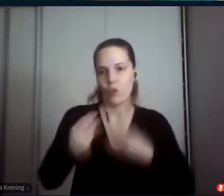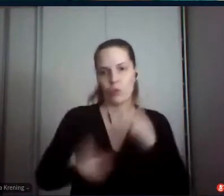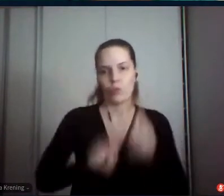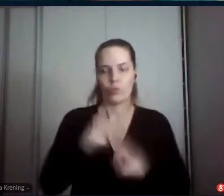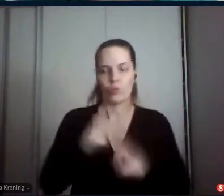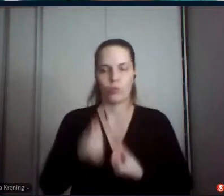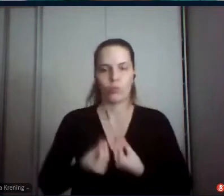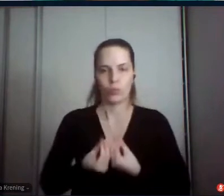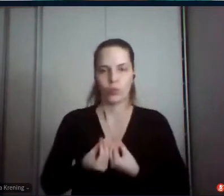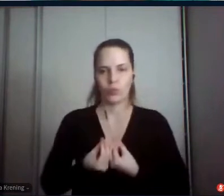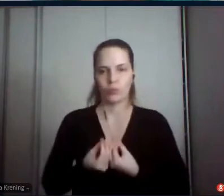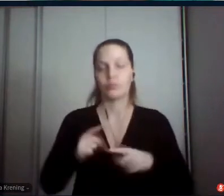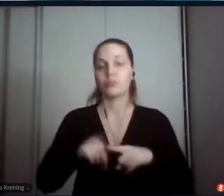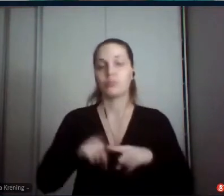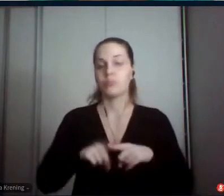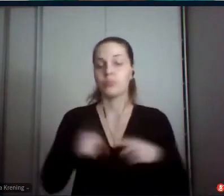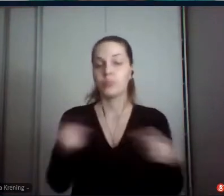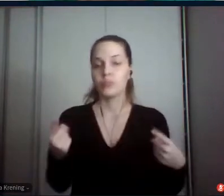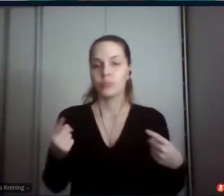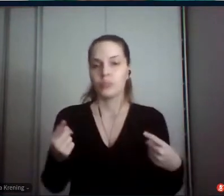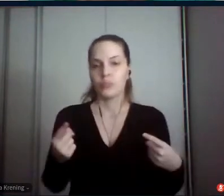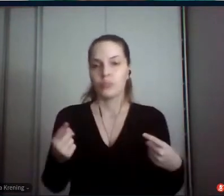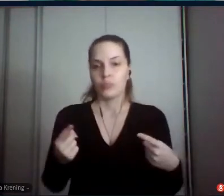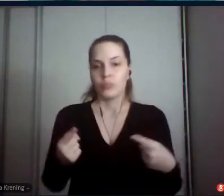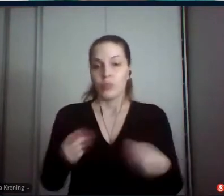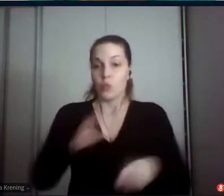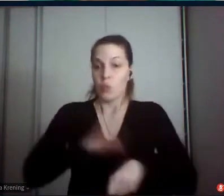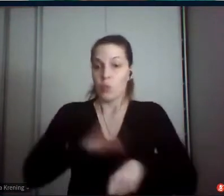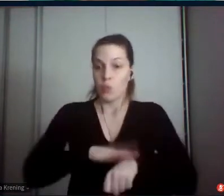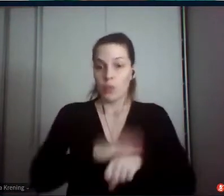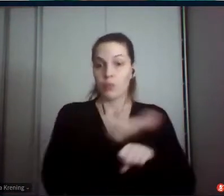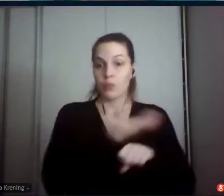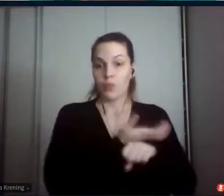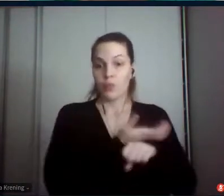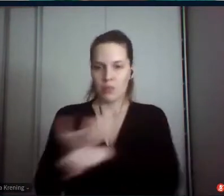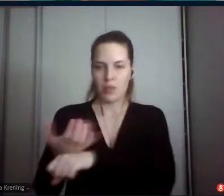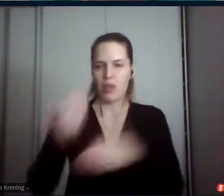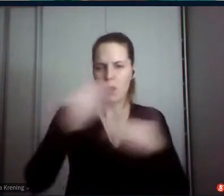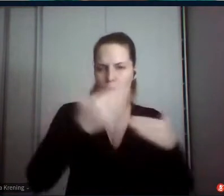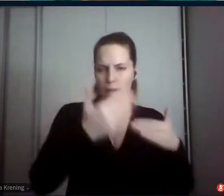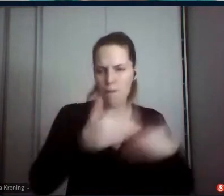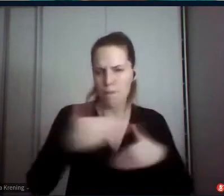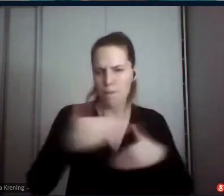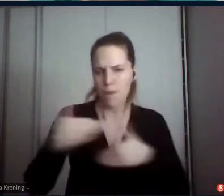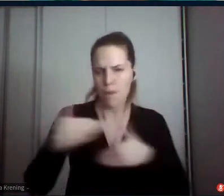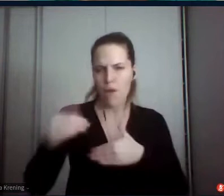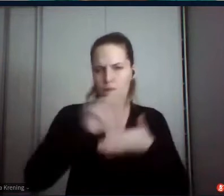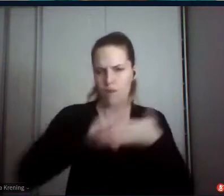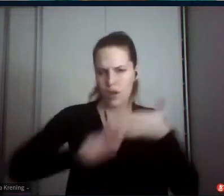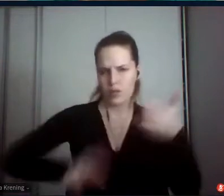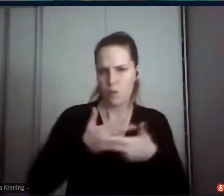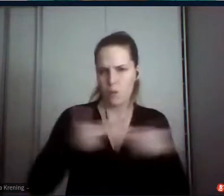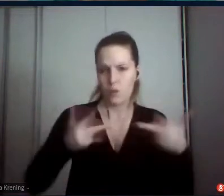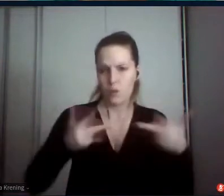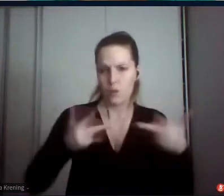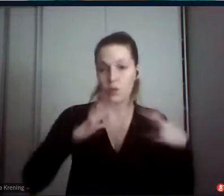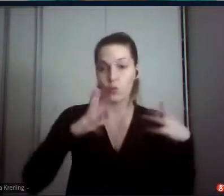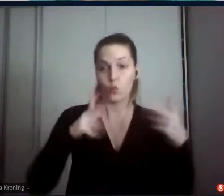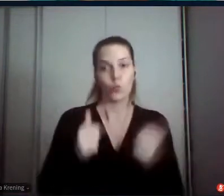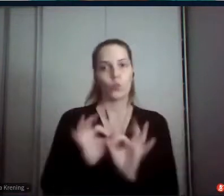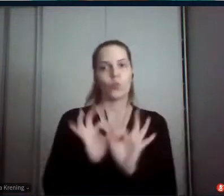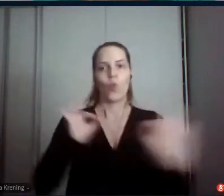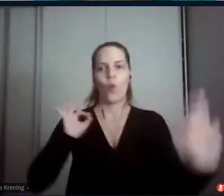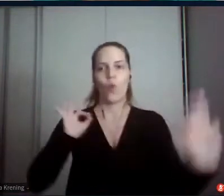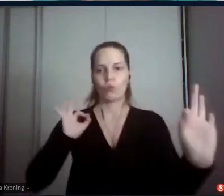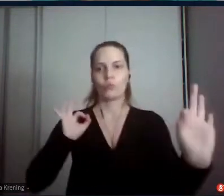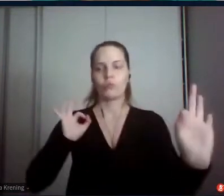durante a disciplina, as avaliações vão ser todas, então, à distância. Claro, né, pessoal, eu estou falando